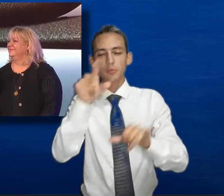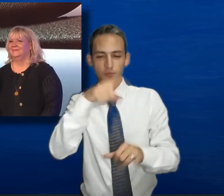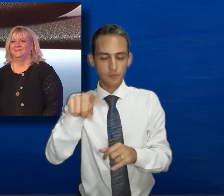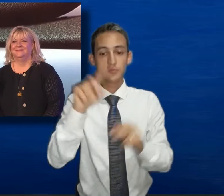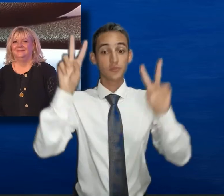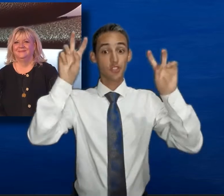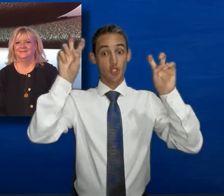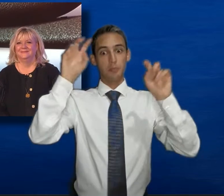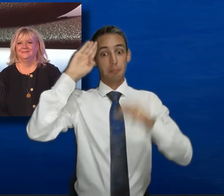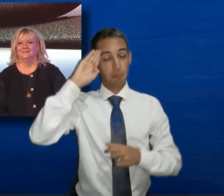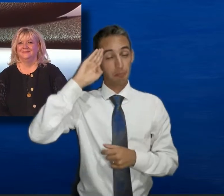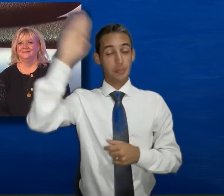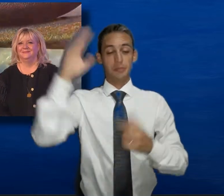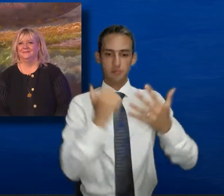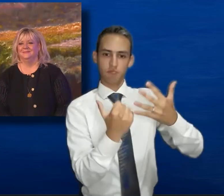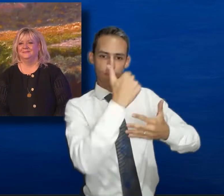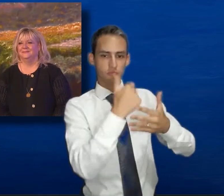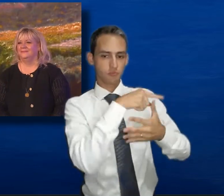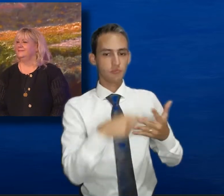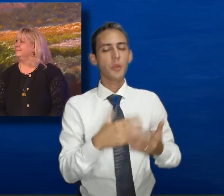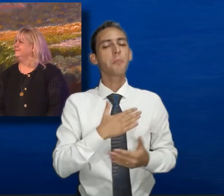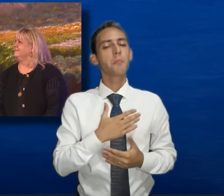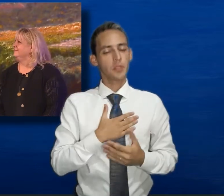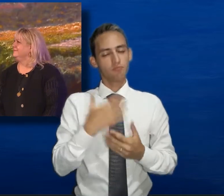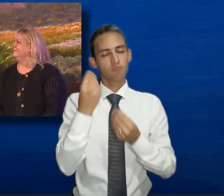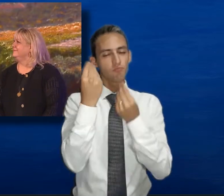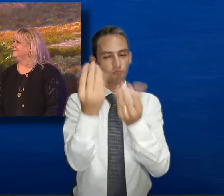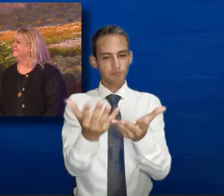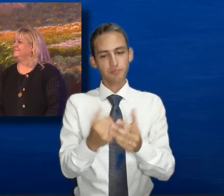Gostaria de compartilhar com vocês o princípio do equilíbrio